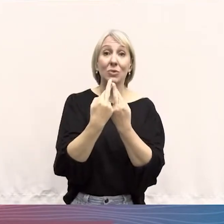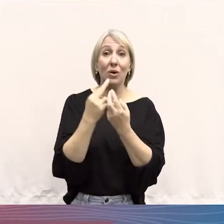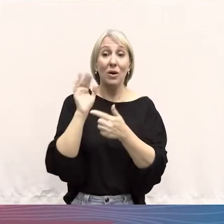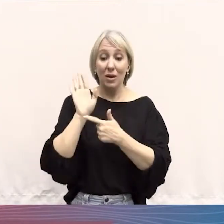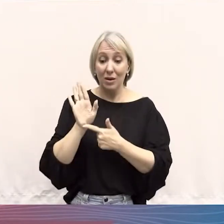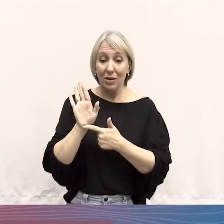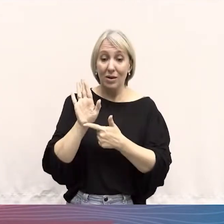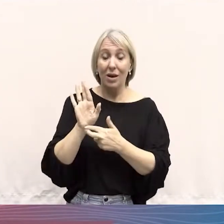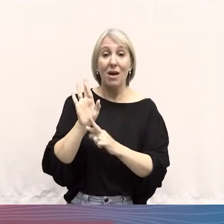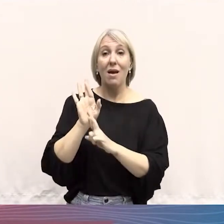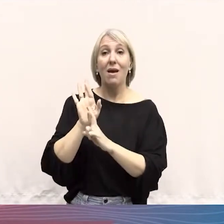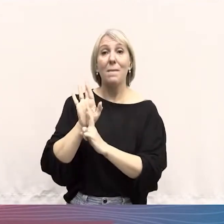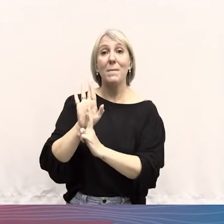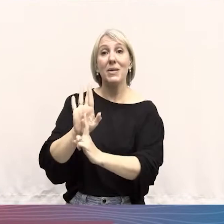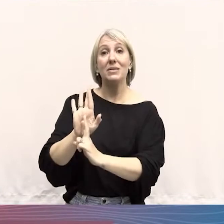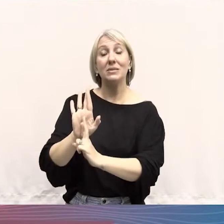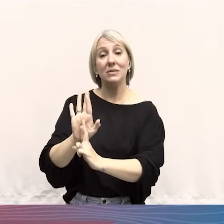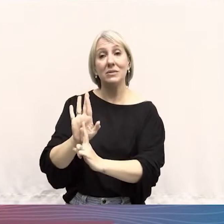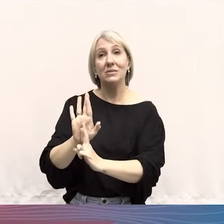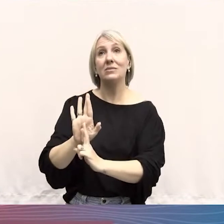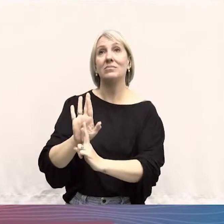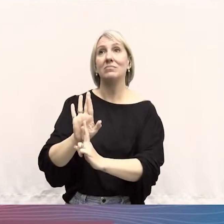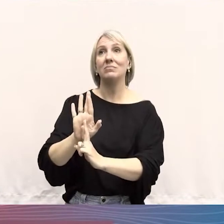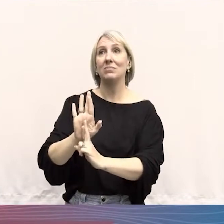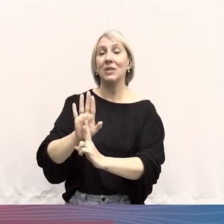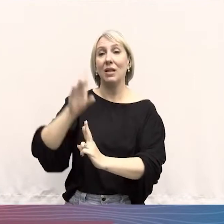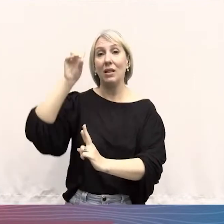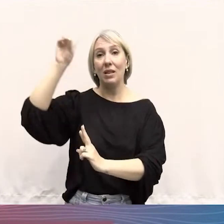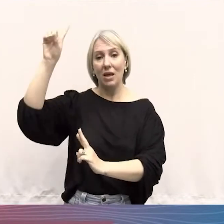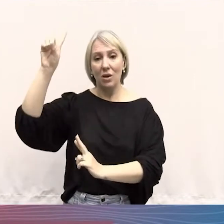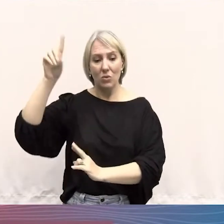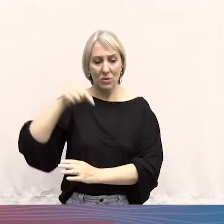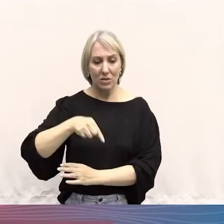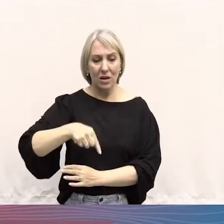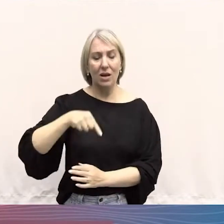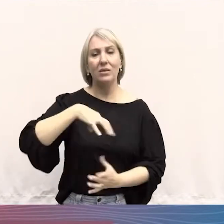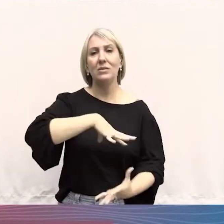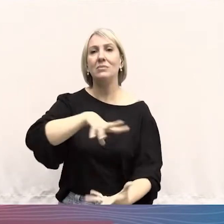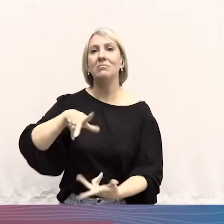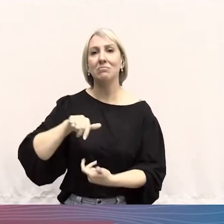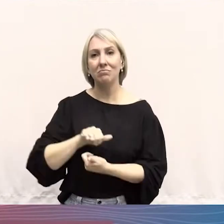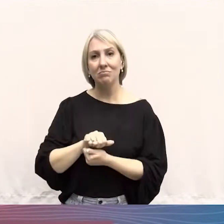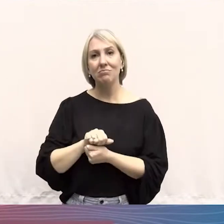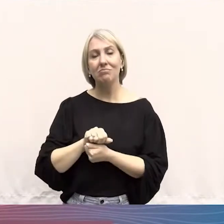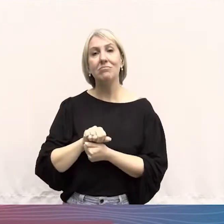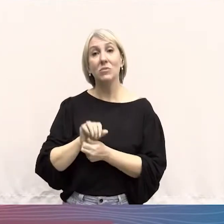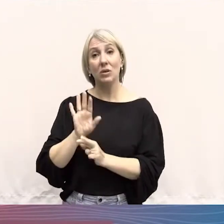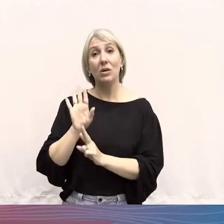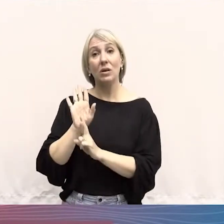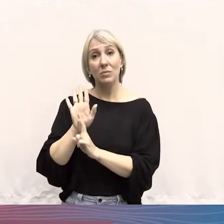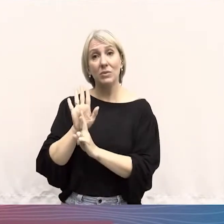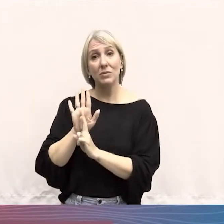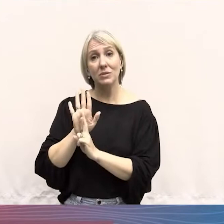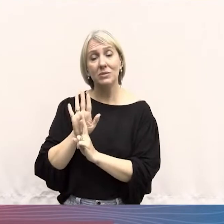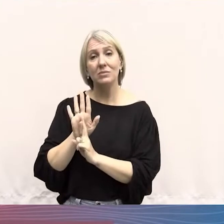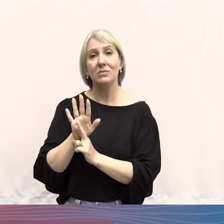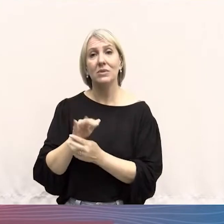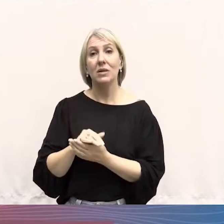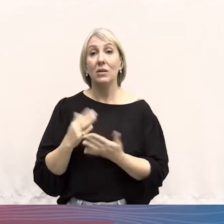terra. Deus tem uma representatividade na terra. E esse povo de